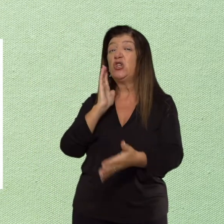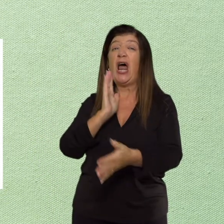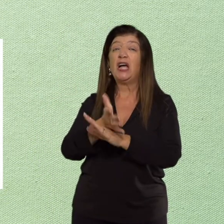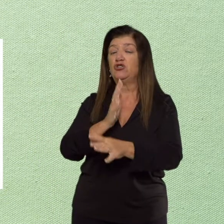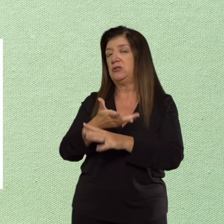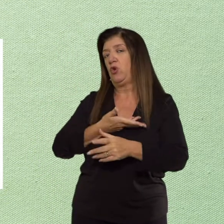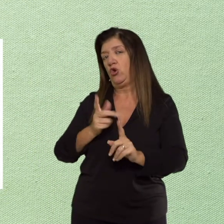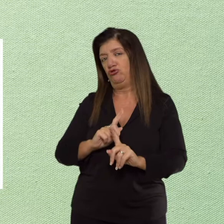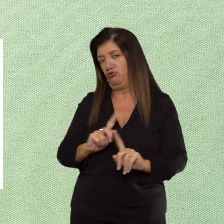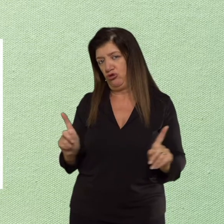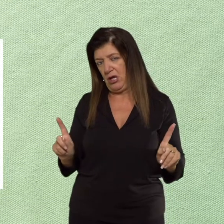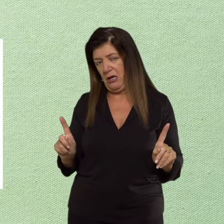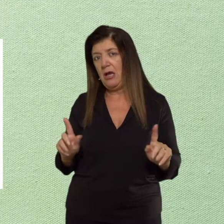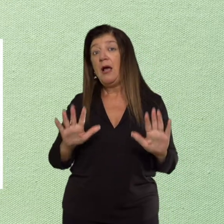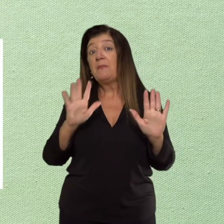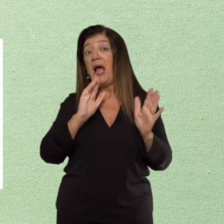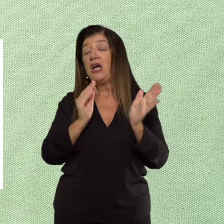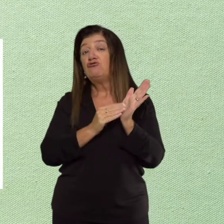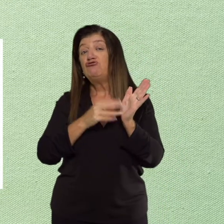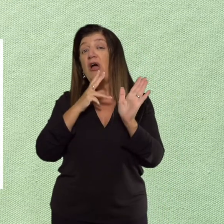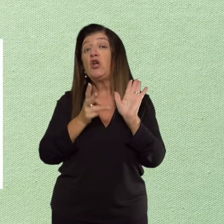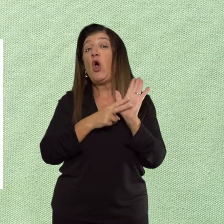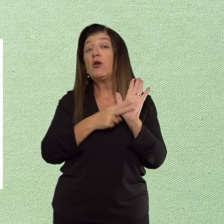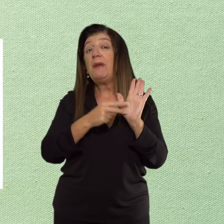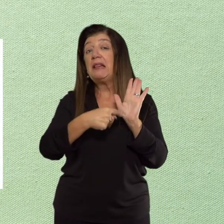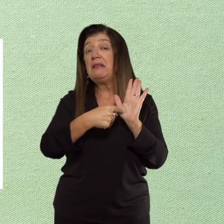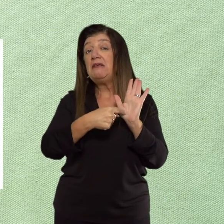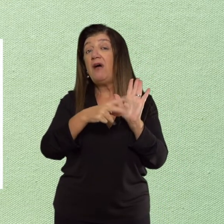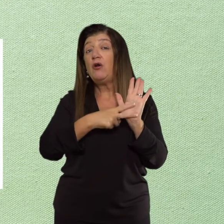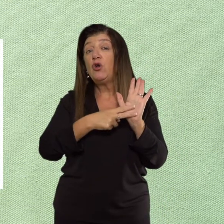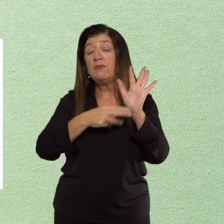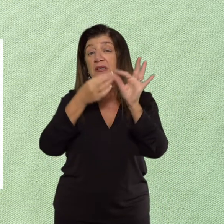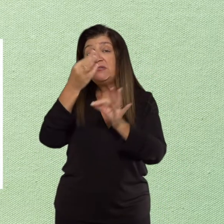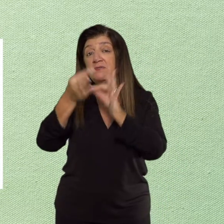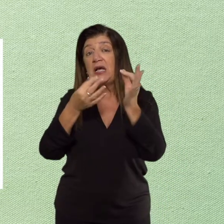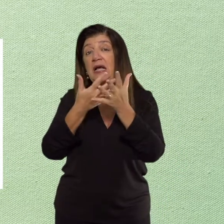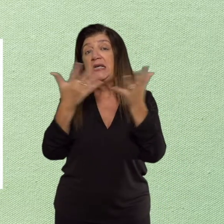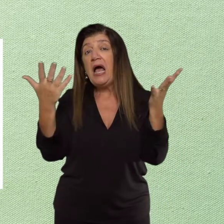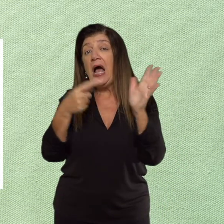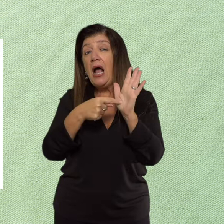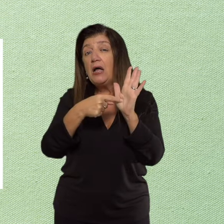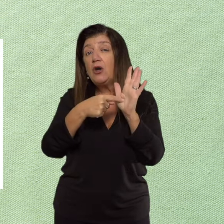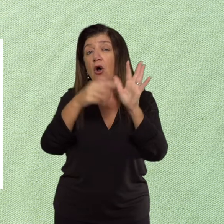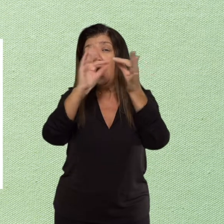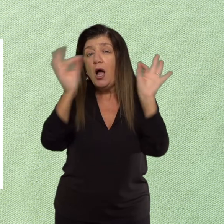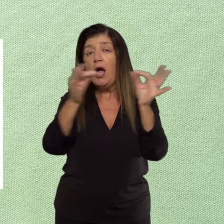indicare come realizzarlo. La normativa sarebbe un po' da rivedere, perché